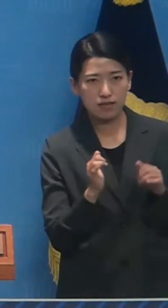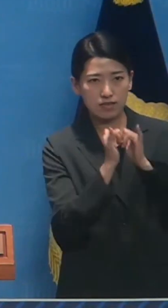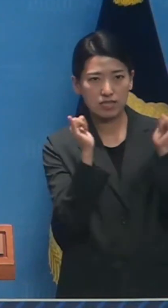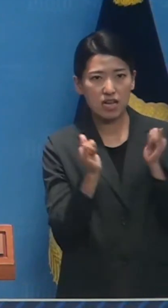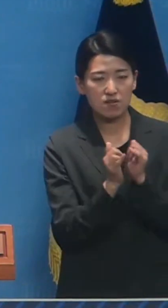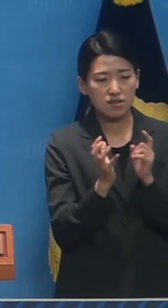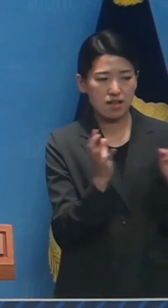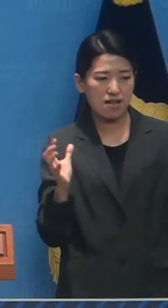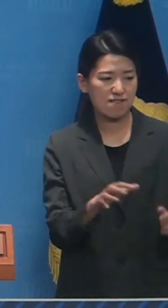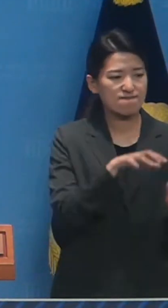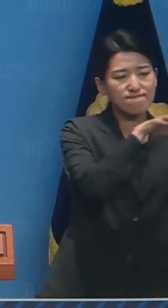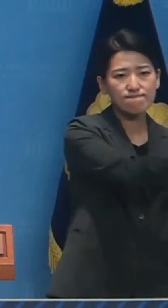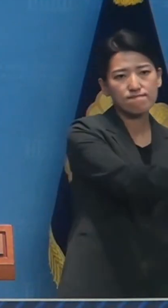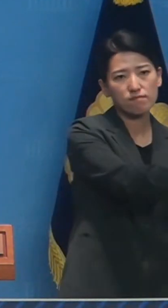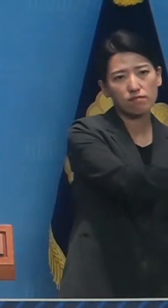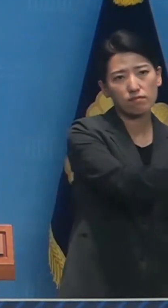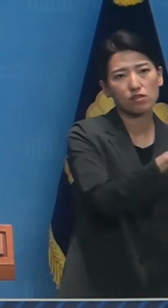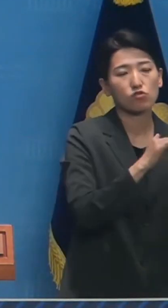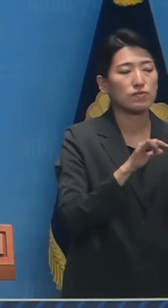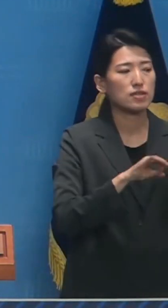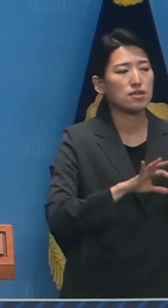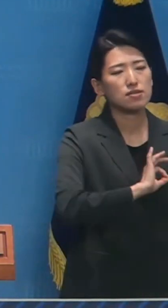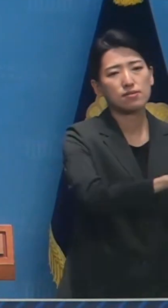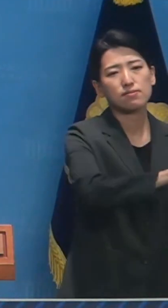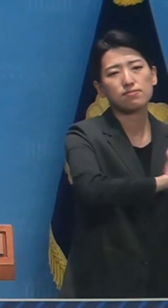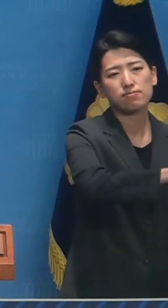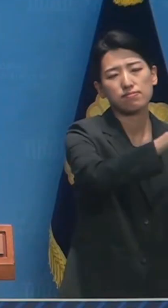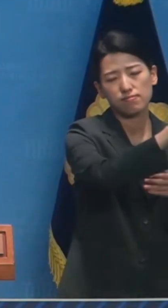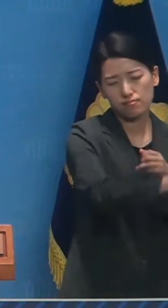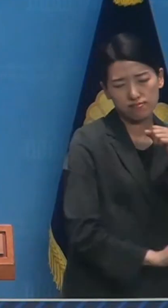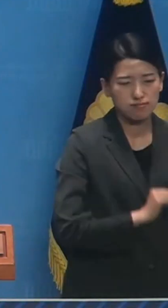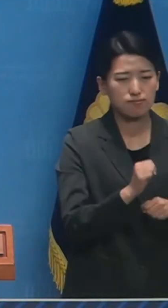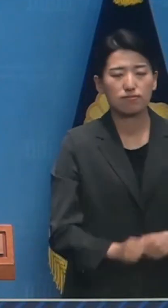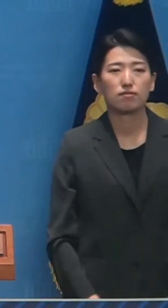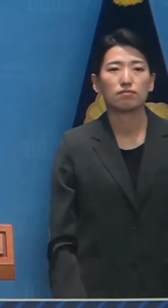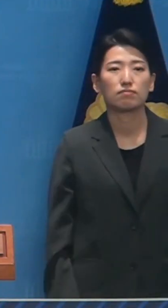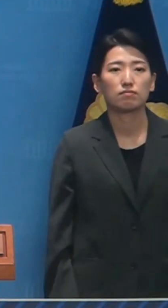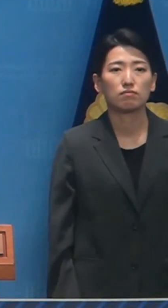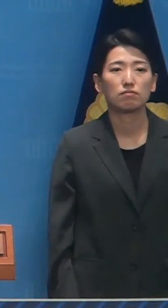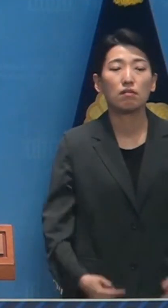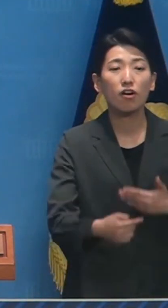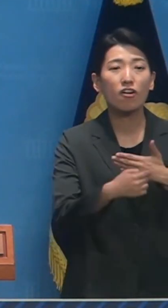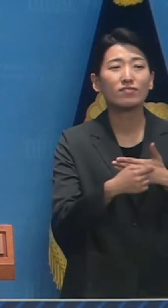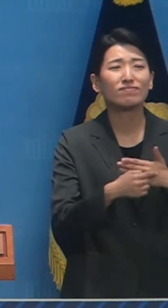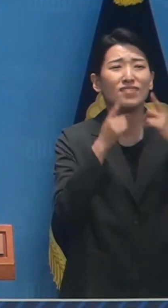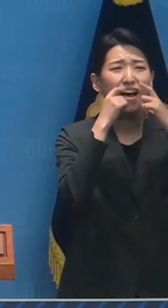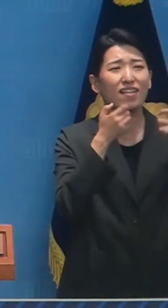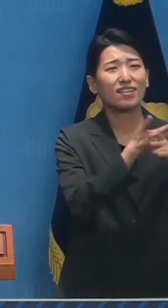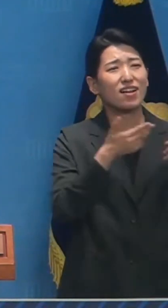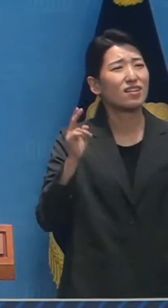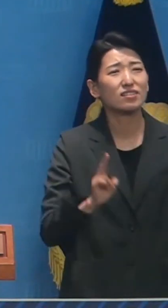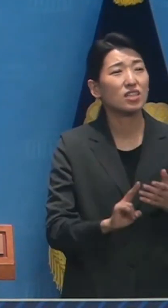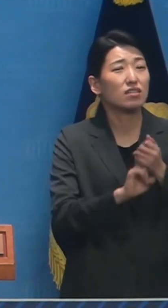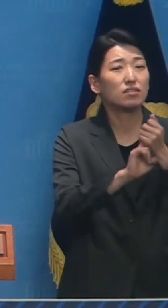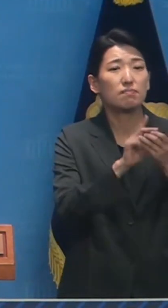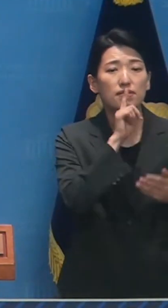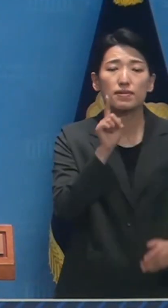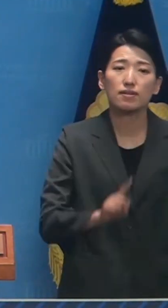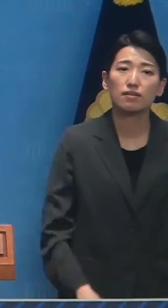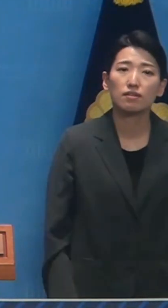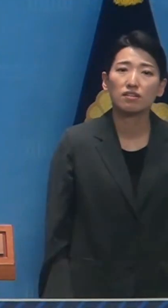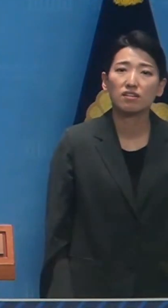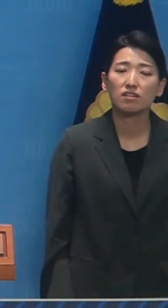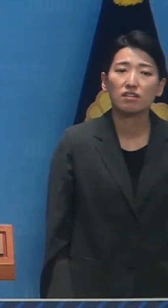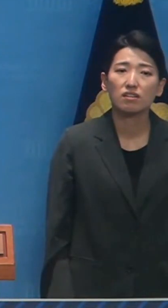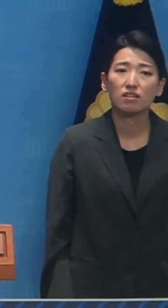국민의 세금을 퍼부었습니다. 그들이 한강의 기적이라 말하지만 지금은 늙어